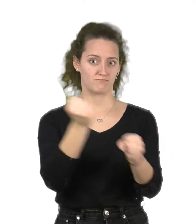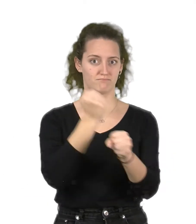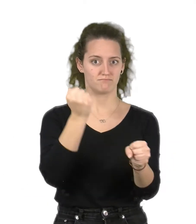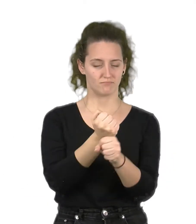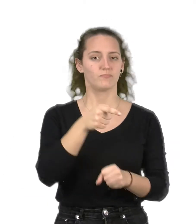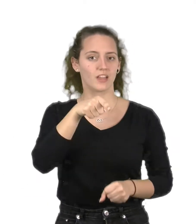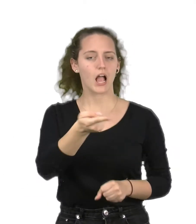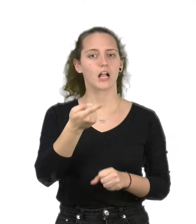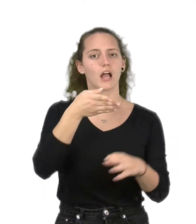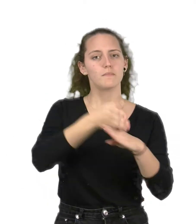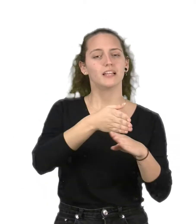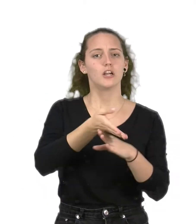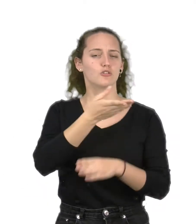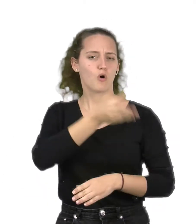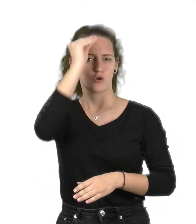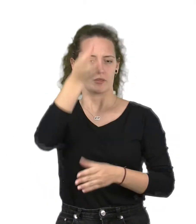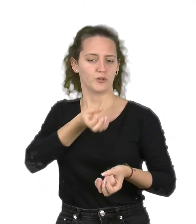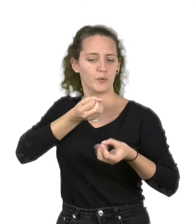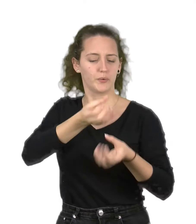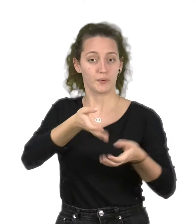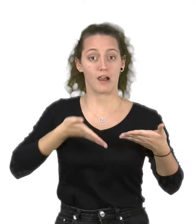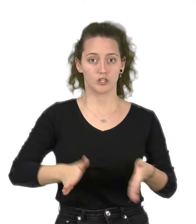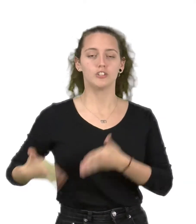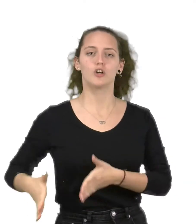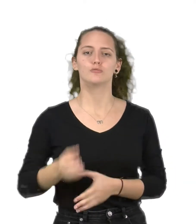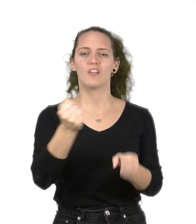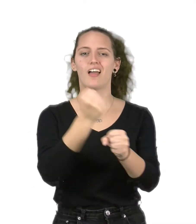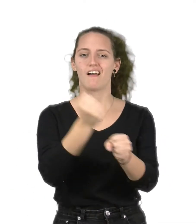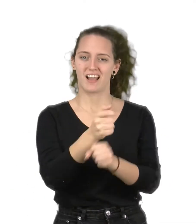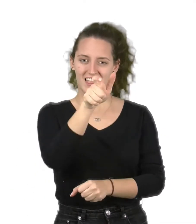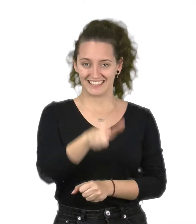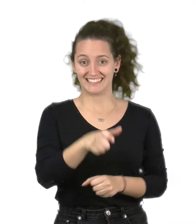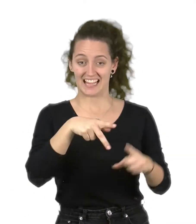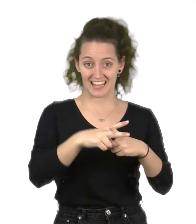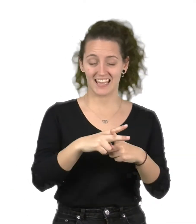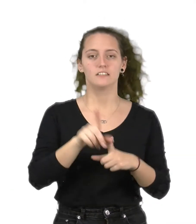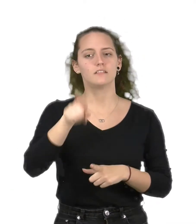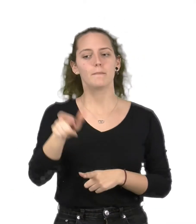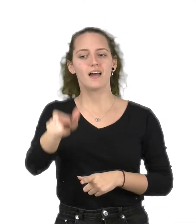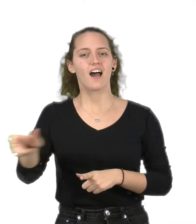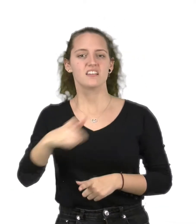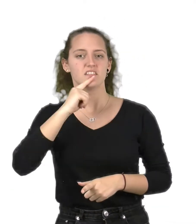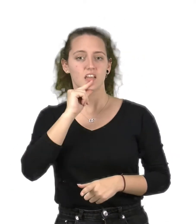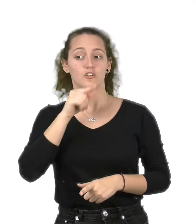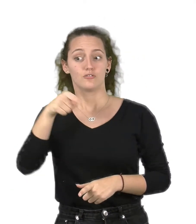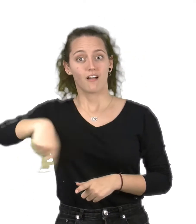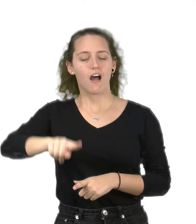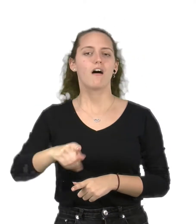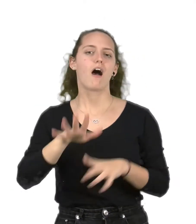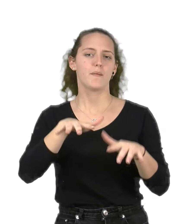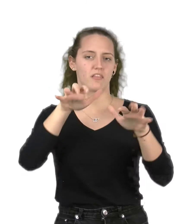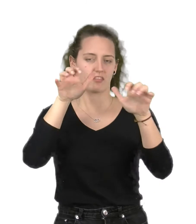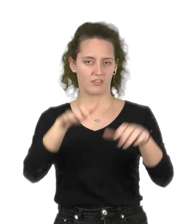sus conocimientos a sus hijos, los oficiales del taller, y a sus nietos, los aprendices.